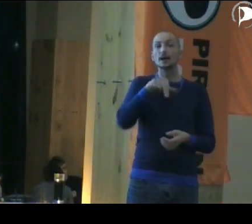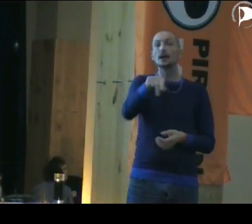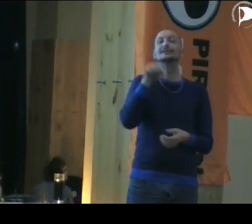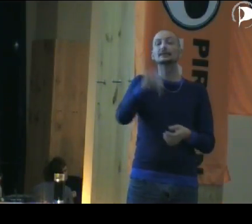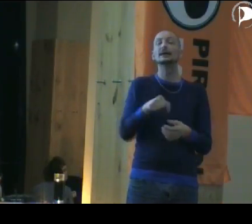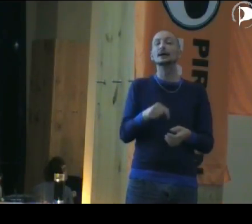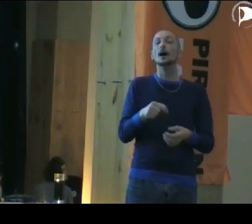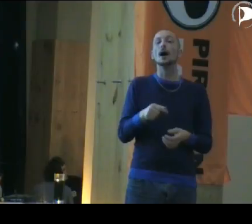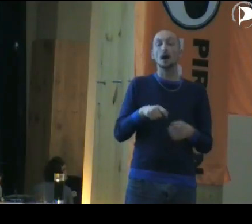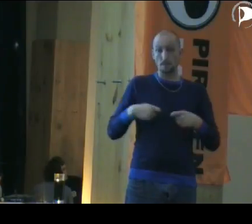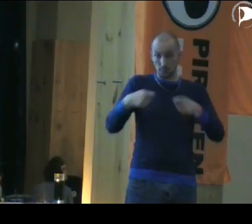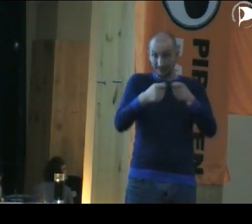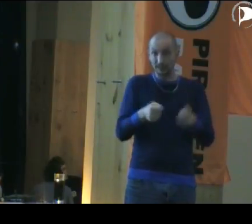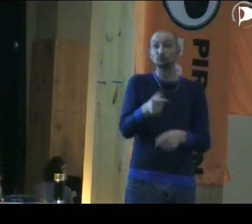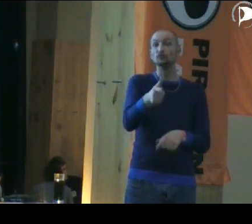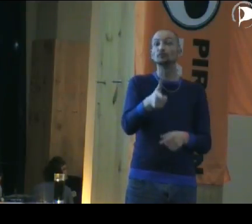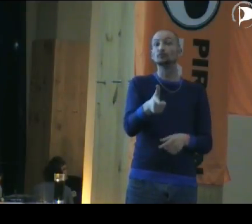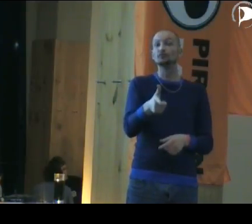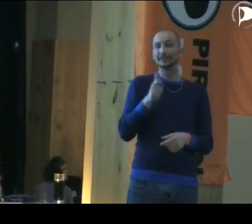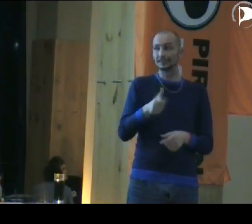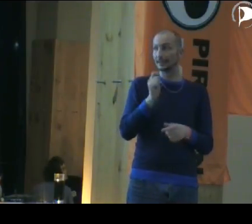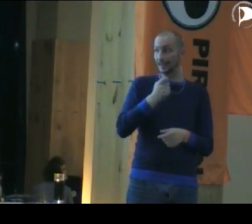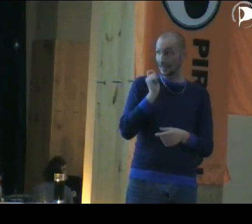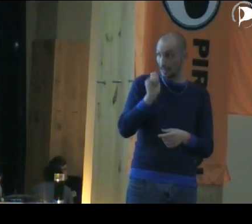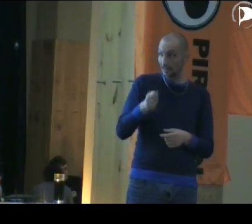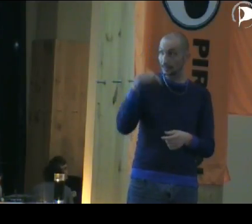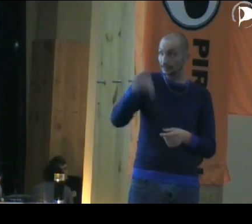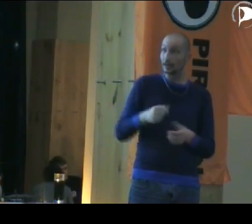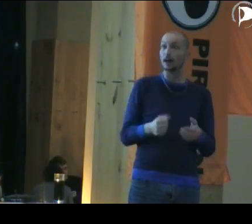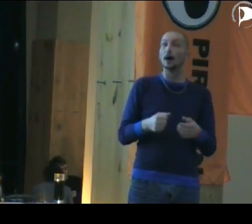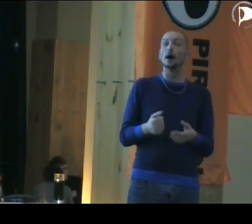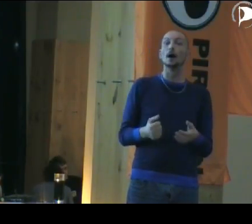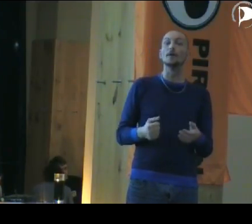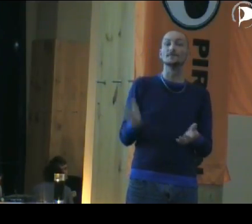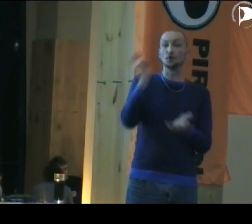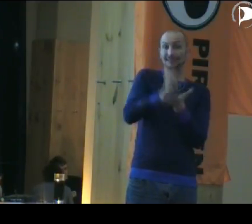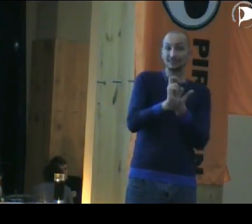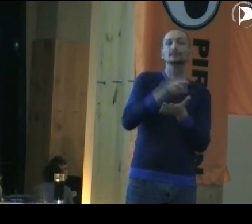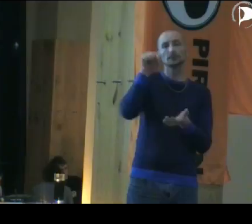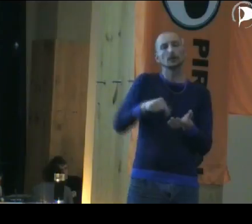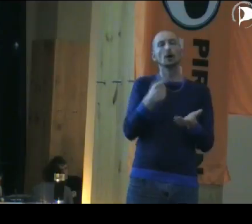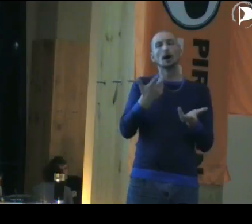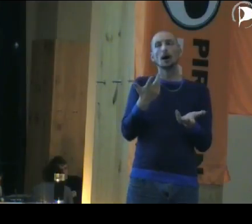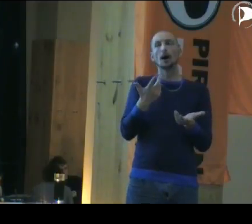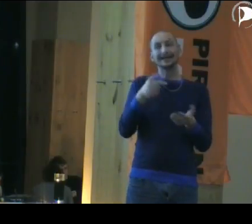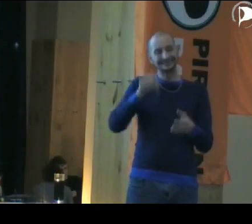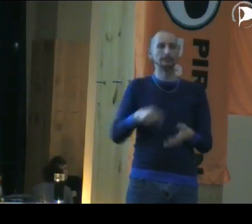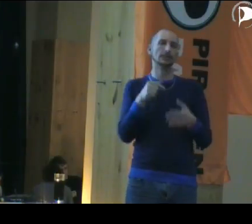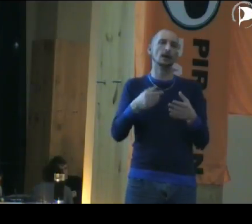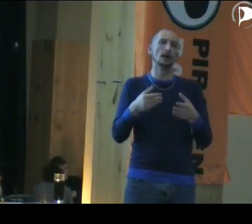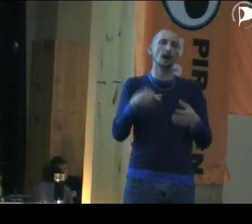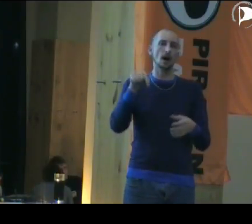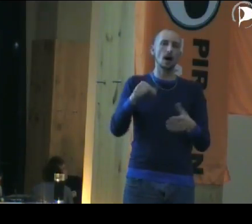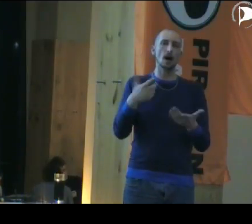heute andauert und ist daher ist es eigentlich allerdings nicht so ich würde